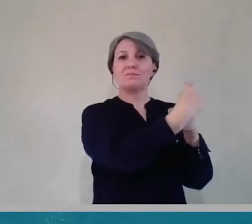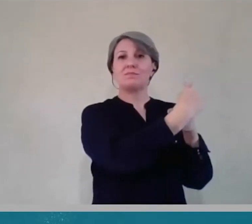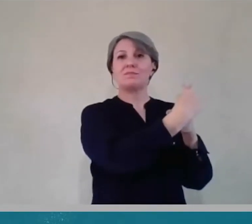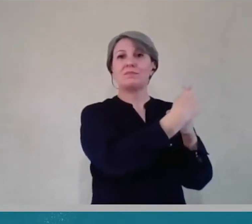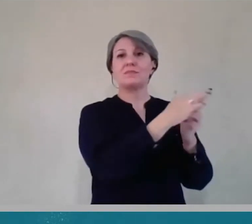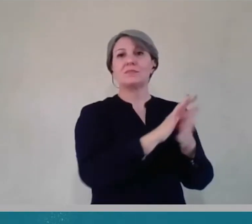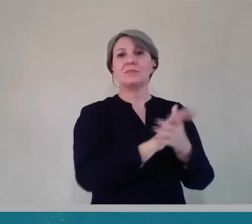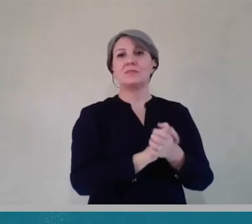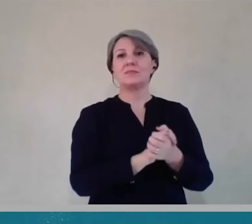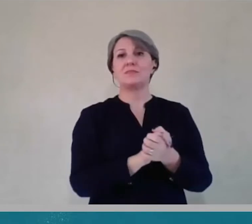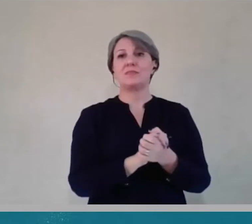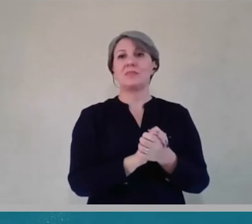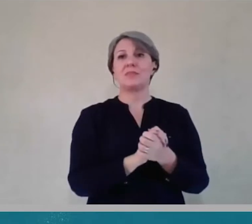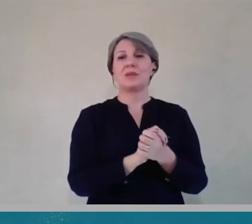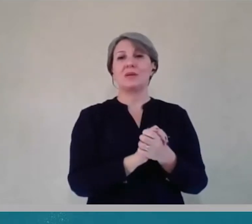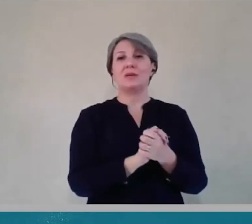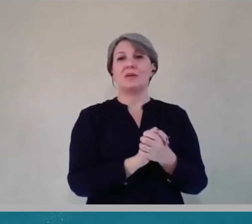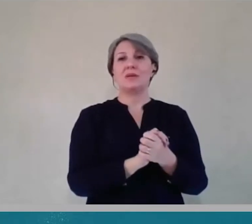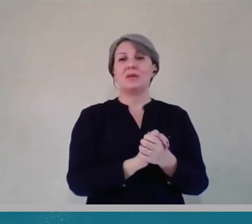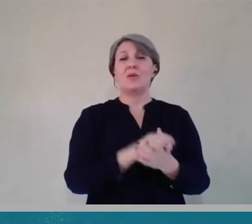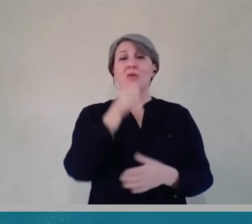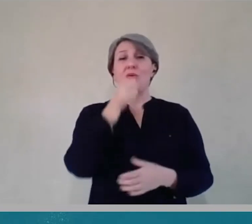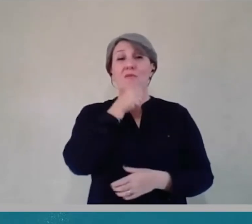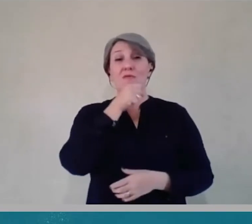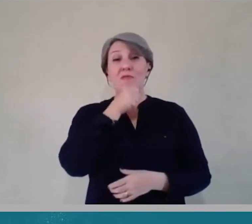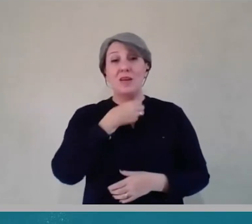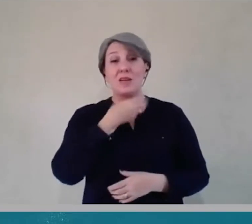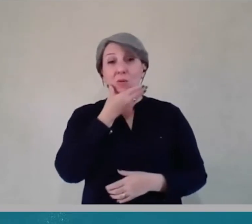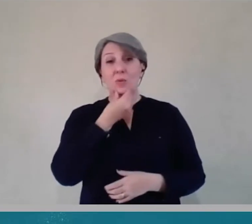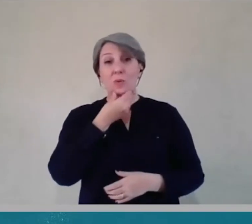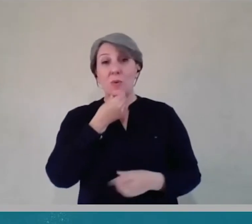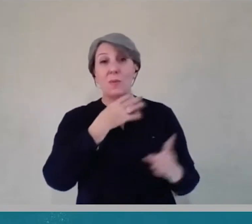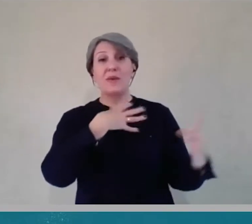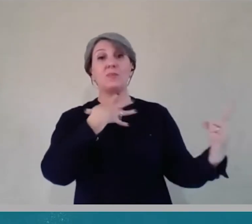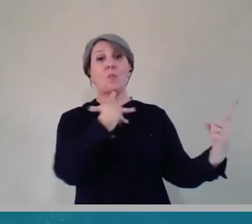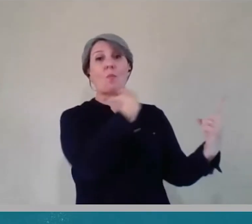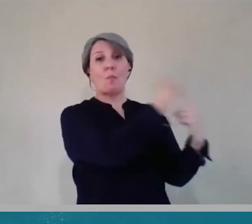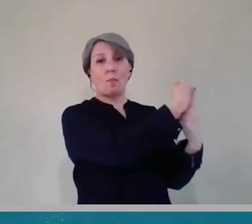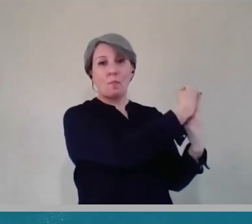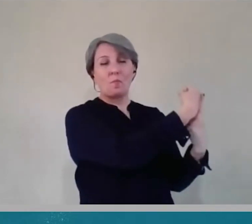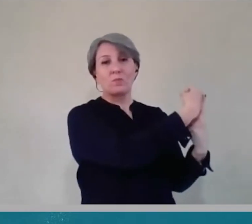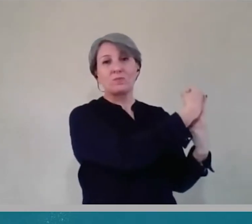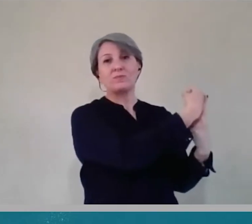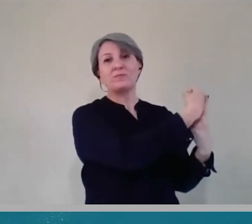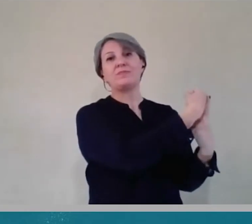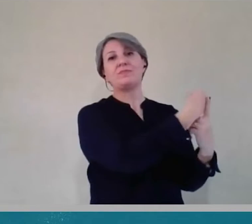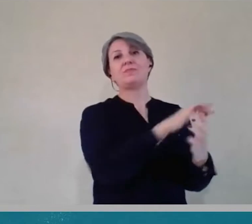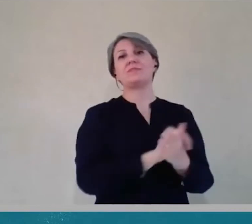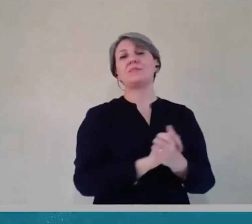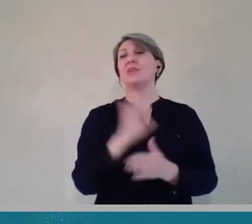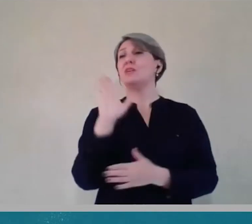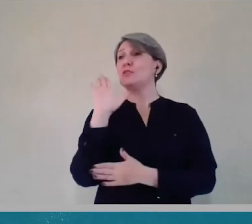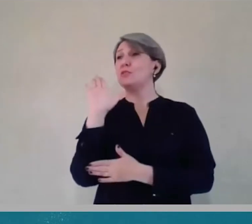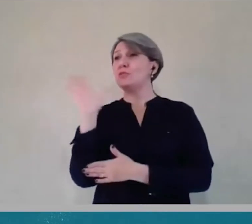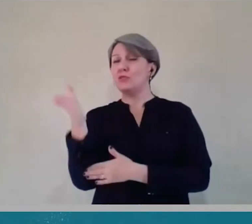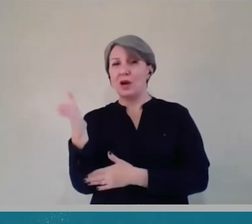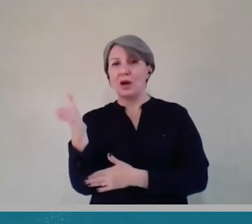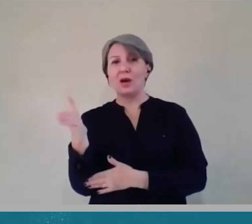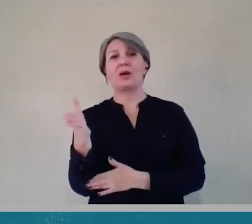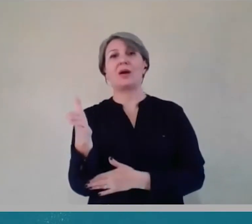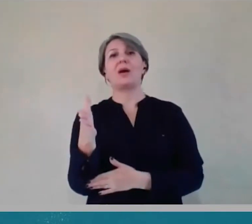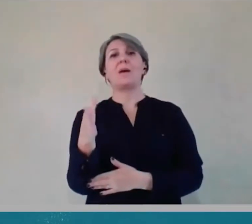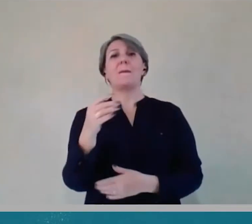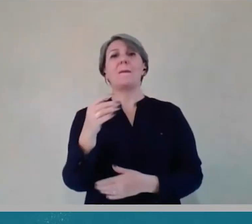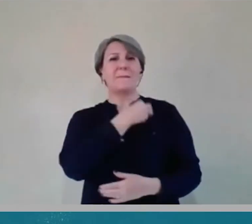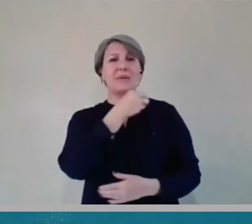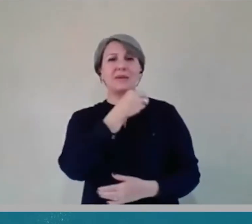aniquilou, crucificou o nosso velho homem. Então nós já morremos para o pecado, morremos para o mundo